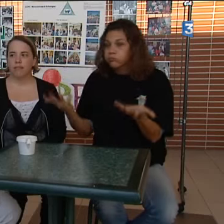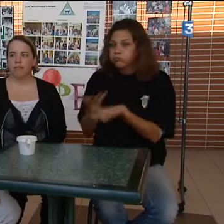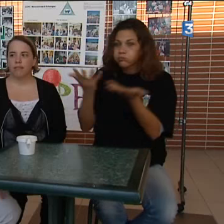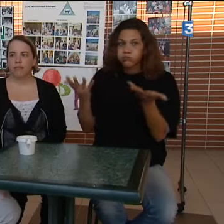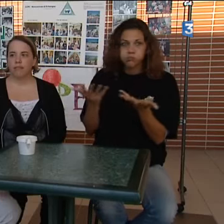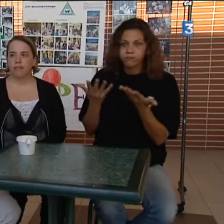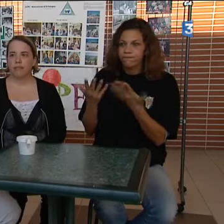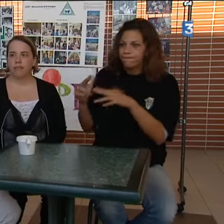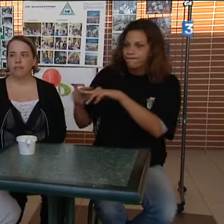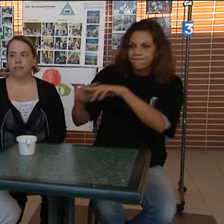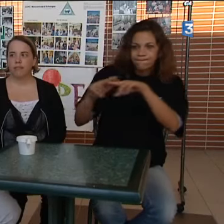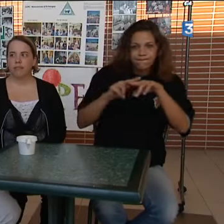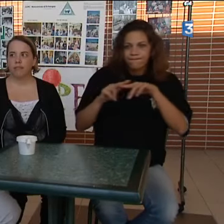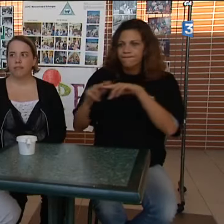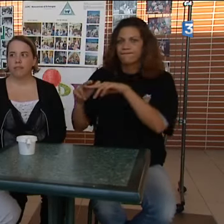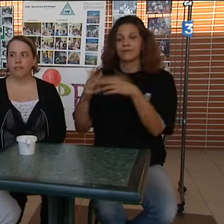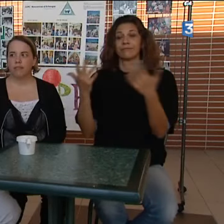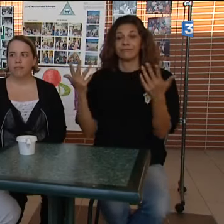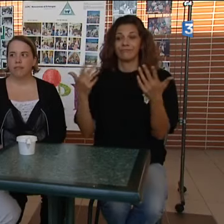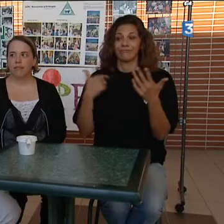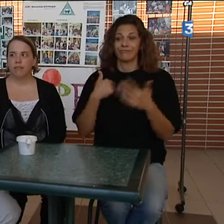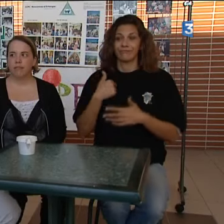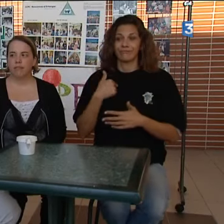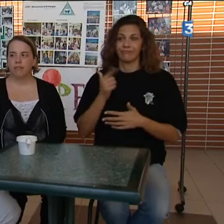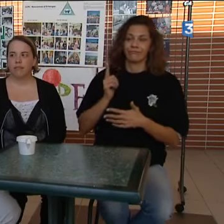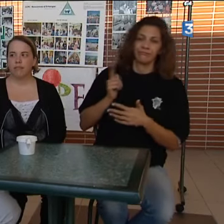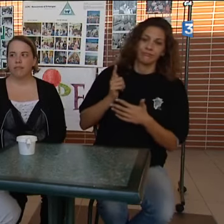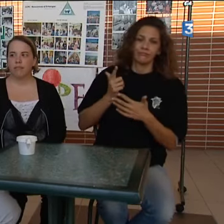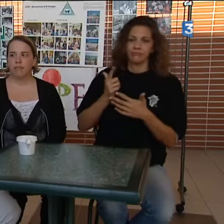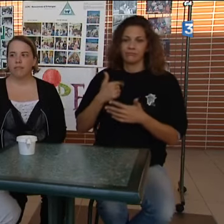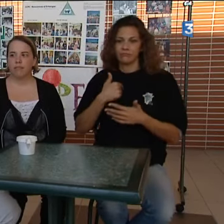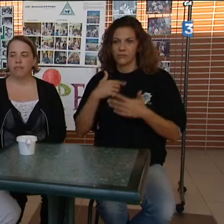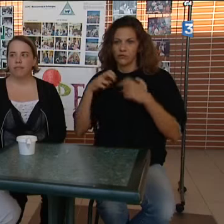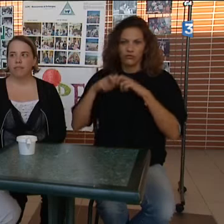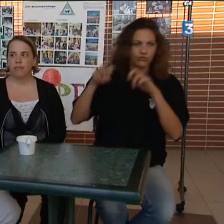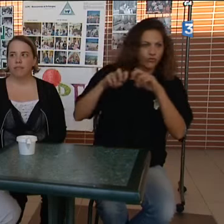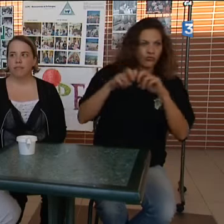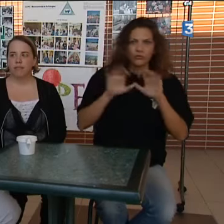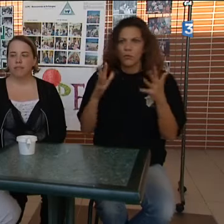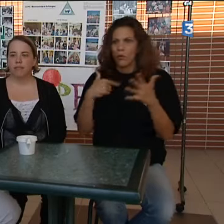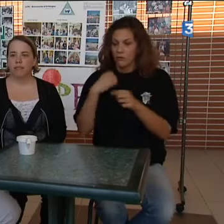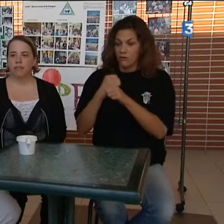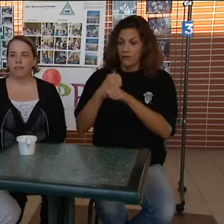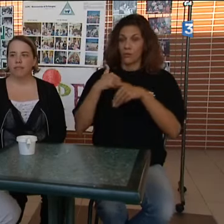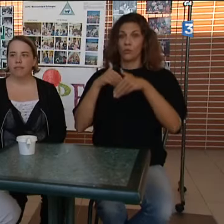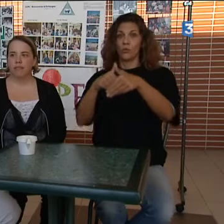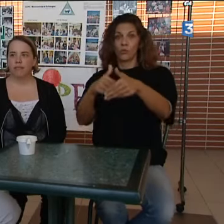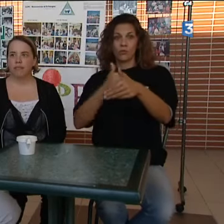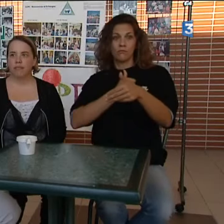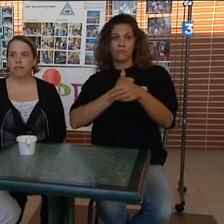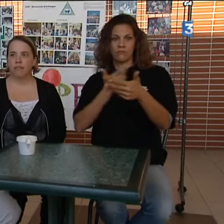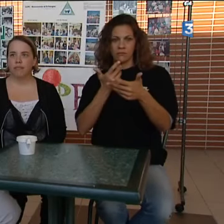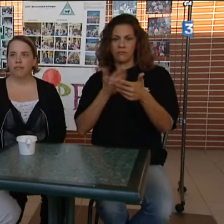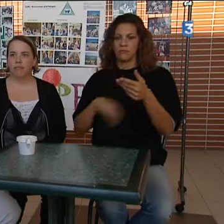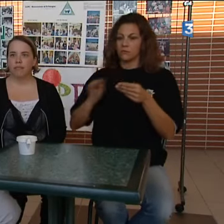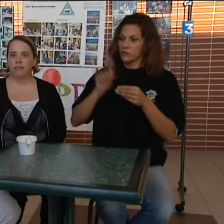Donc on a cherché pour que je puisse continuer mon travail et une école pour notre fille.